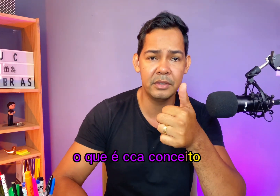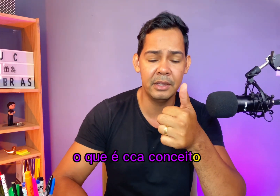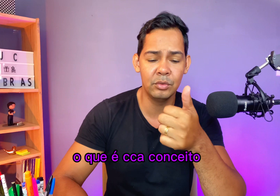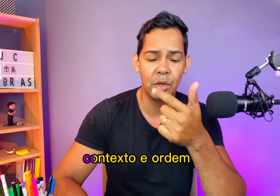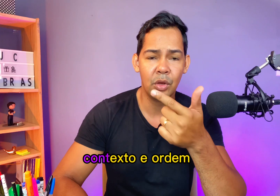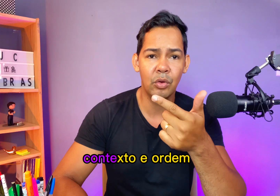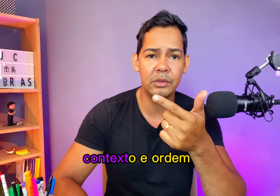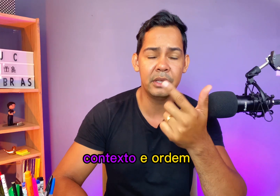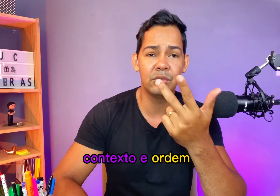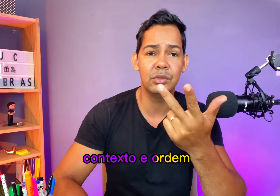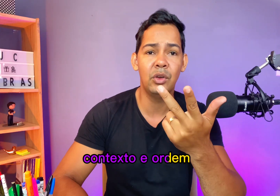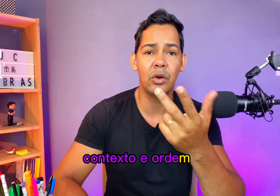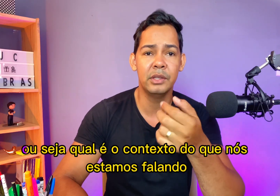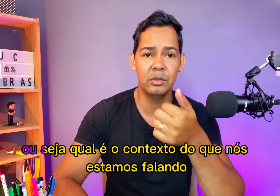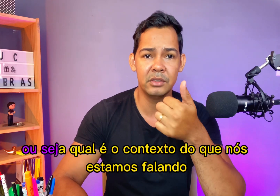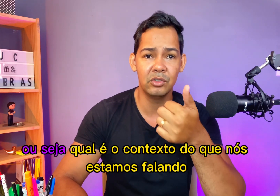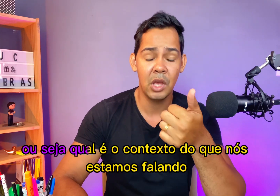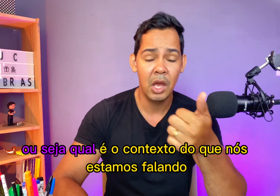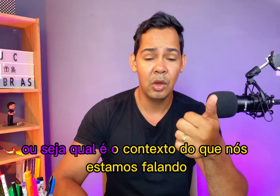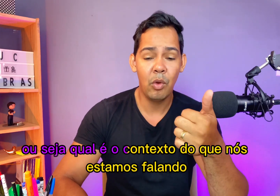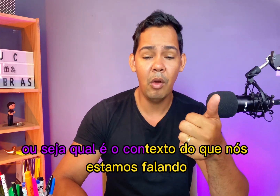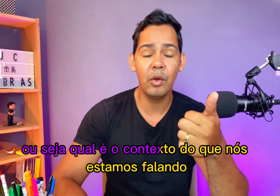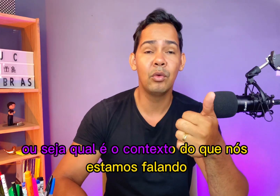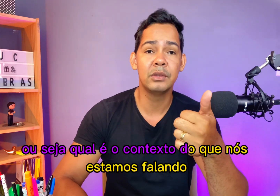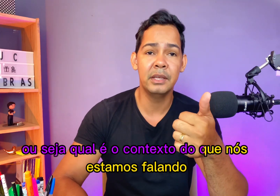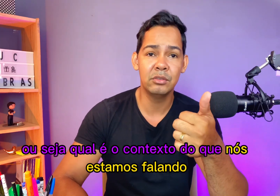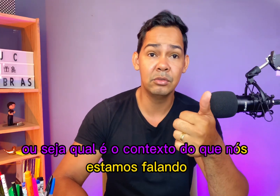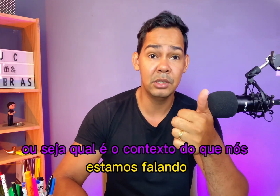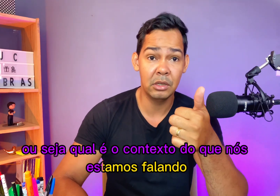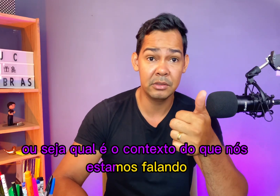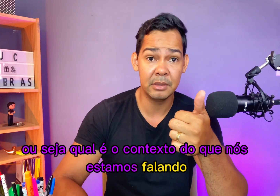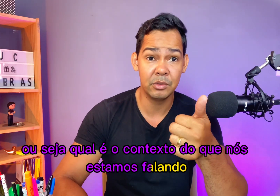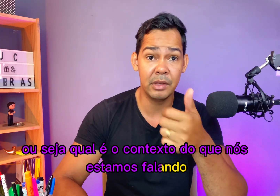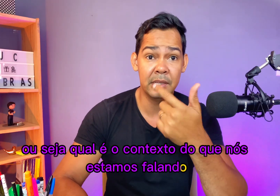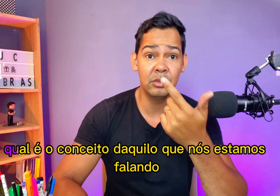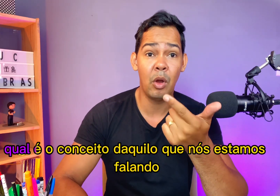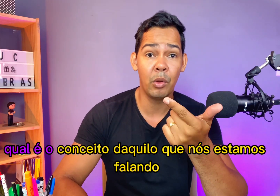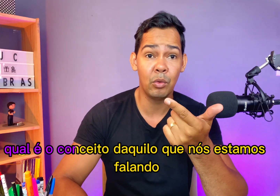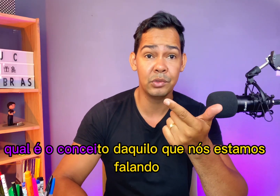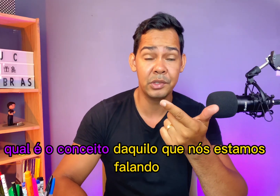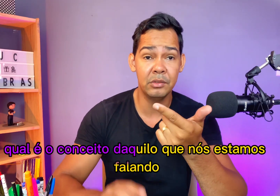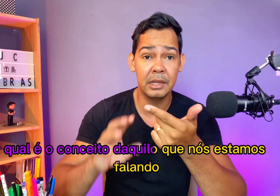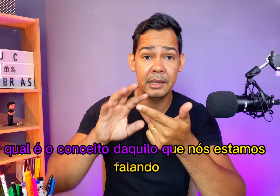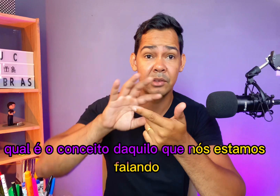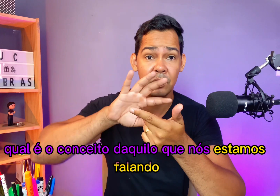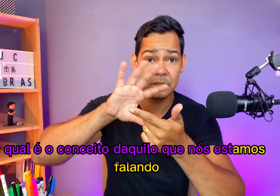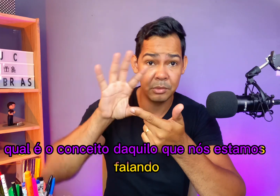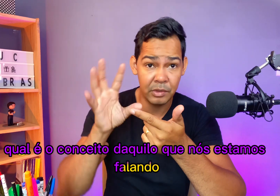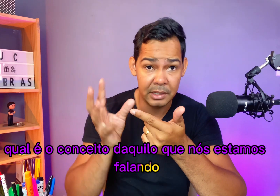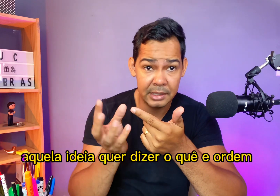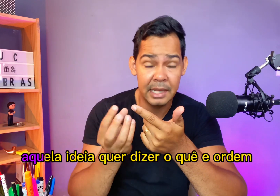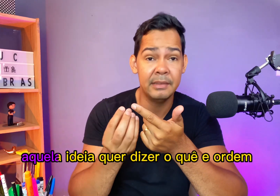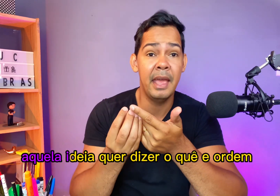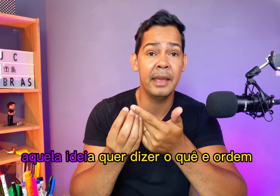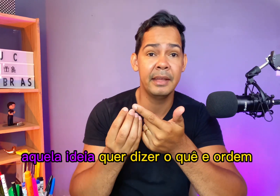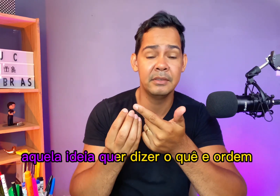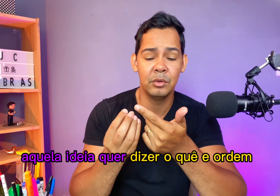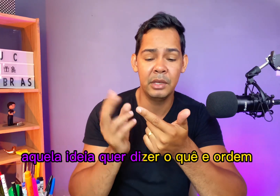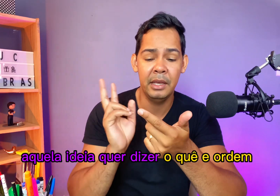Conceito, contexto e ordem. Ou seja, qual que é o contexto do que nós estamos falando, qual que é o conceito daquilo que nós estamos falando, aquela ideia quer dizer o quê